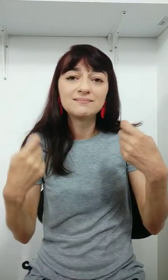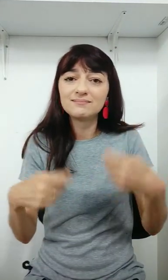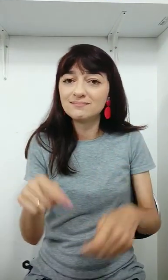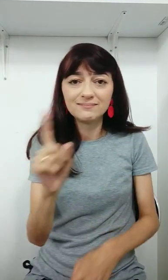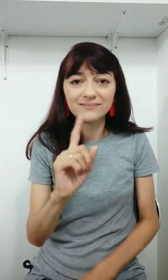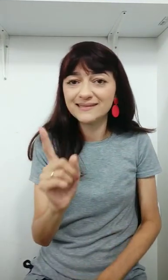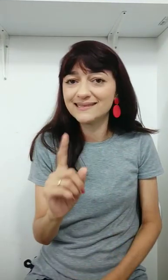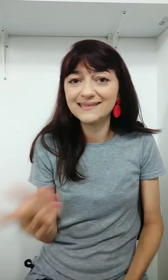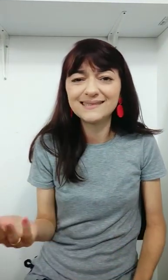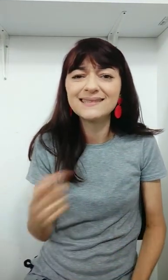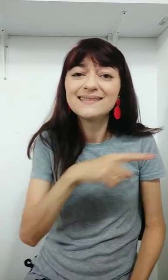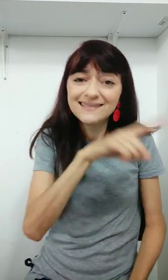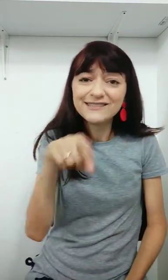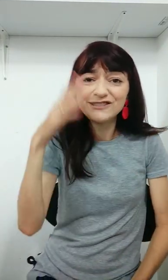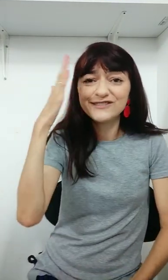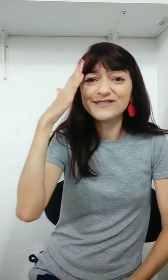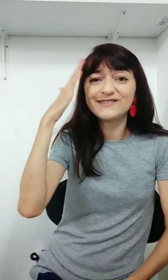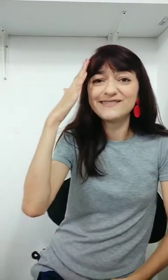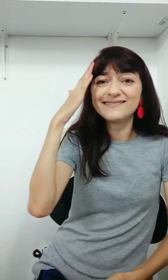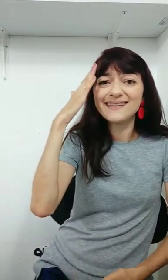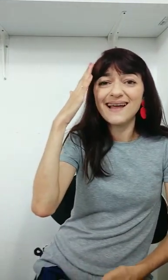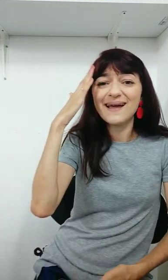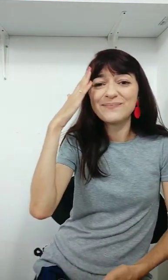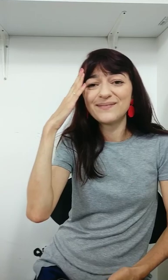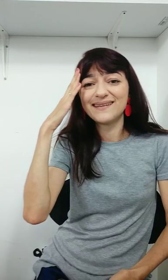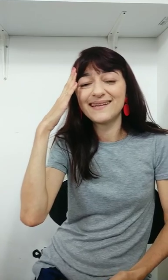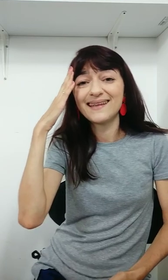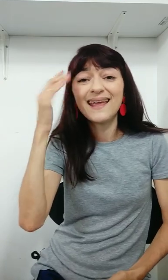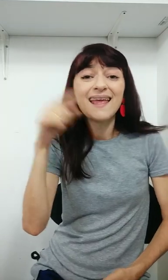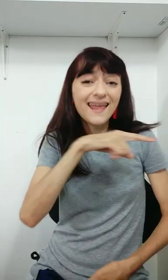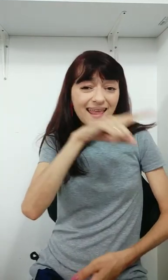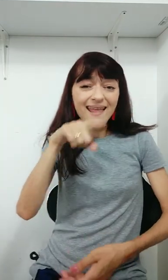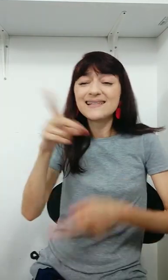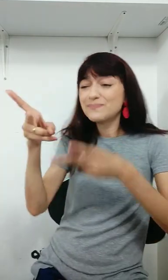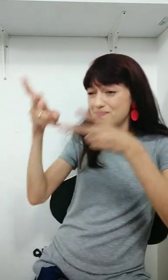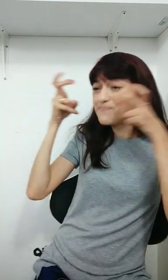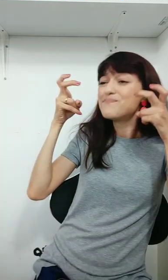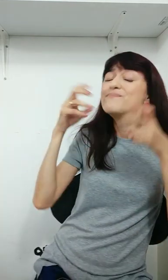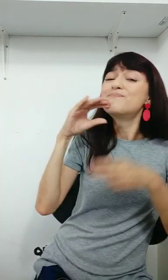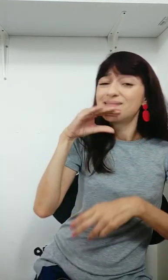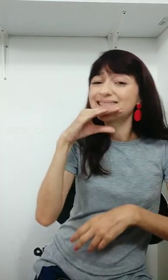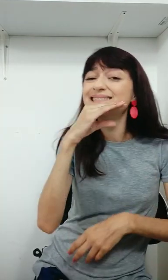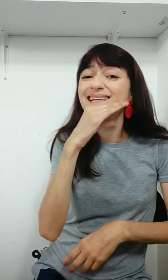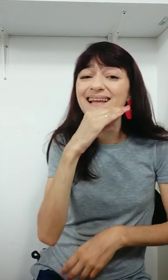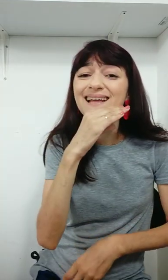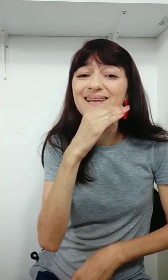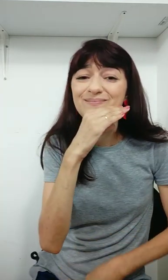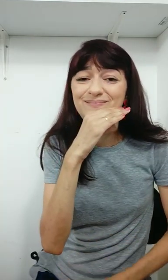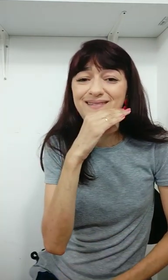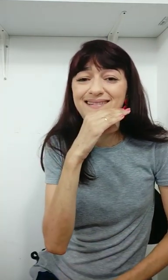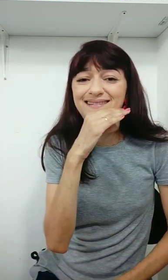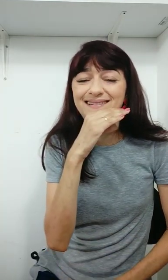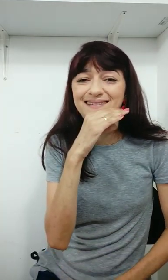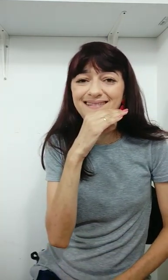na hora que você sinalizar, o surdo já vai perceber, né? eles vão perceber que você está começando, que você